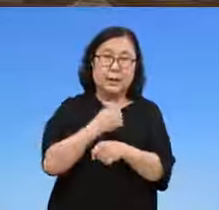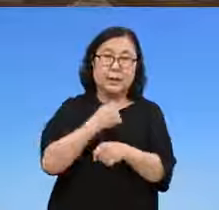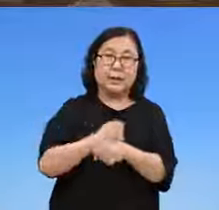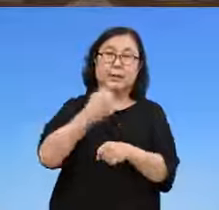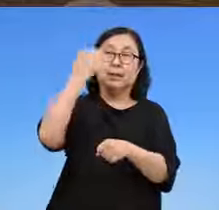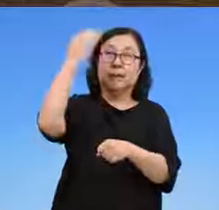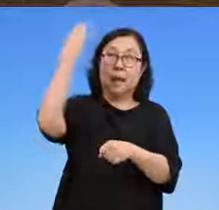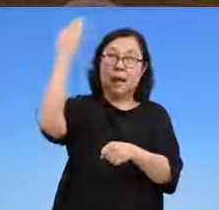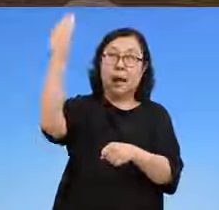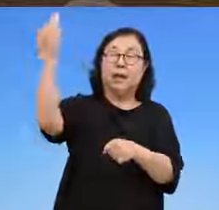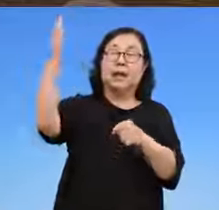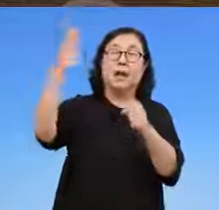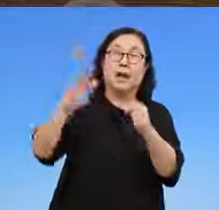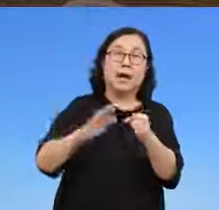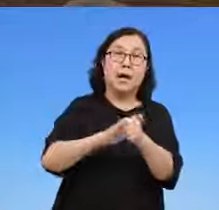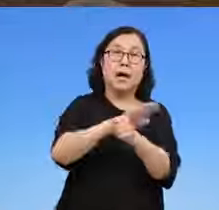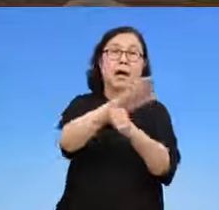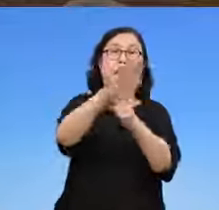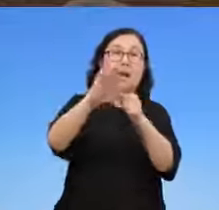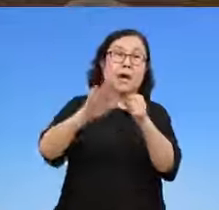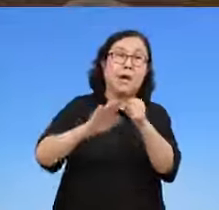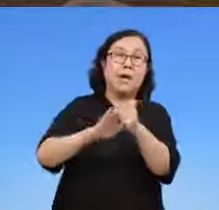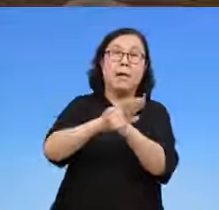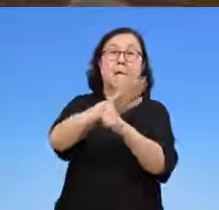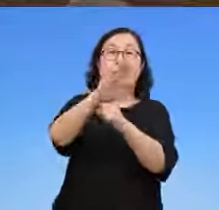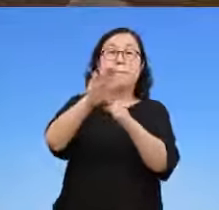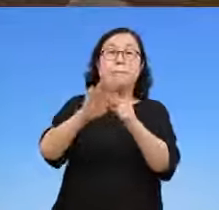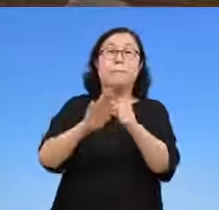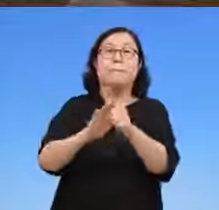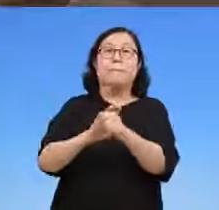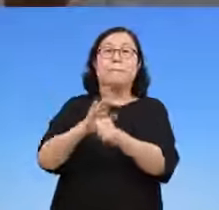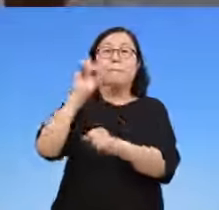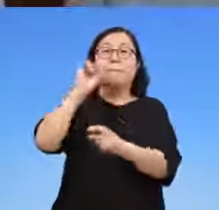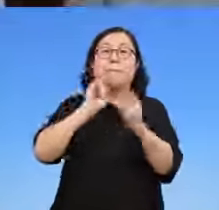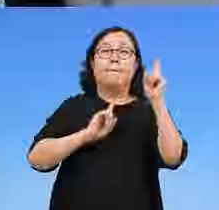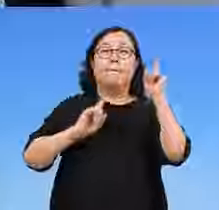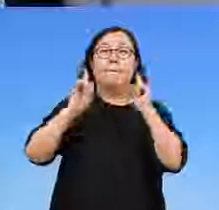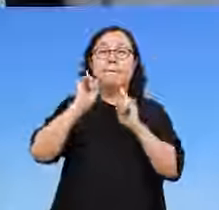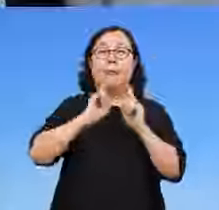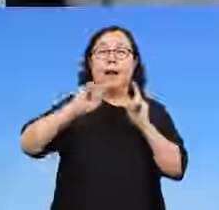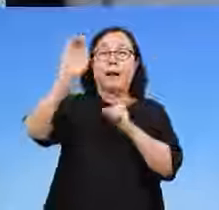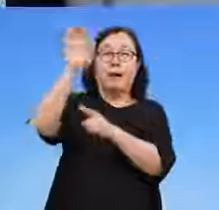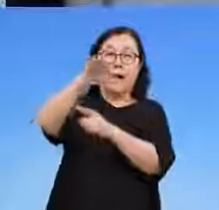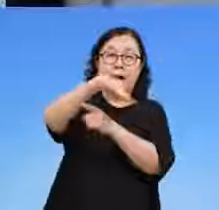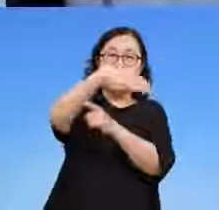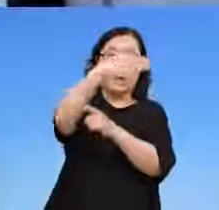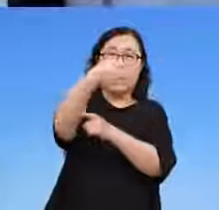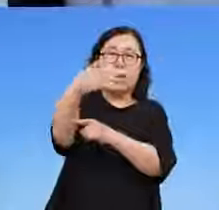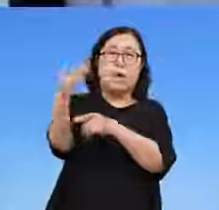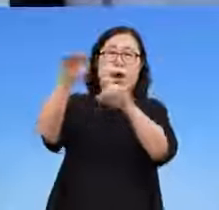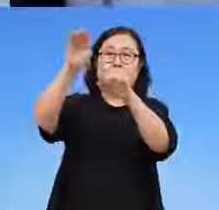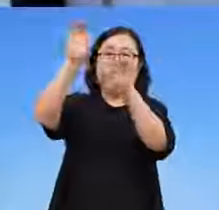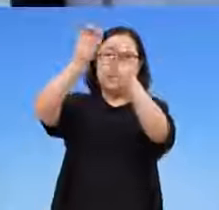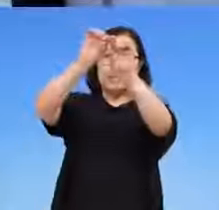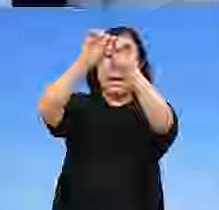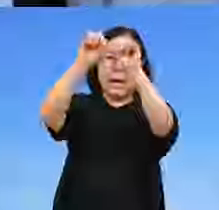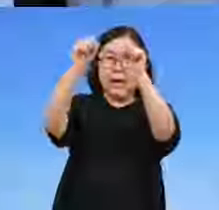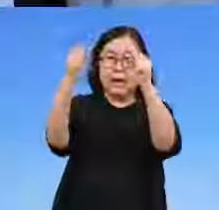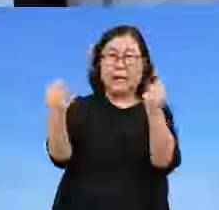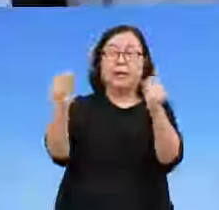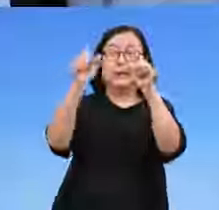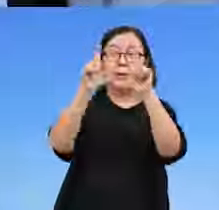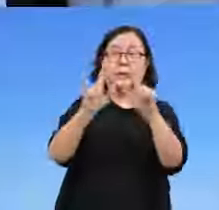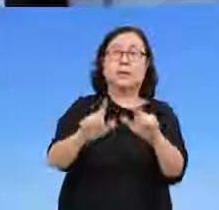성실하신 그 사랑, 성실하신 그 사랑 상한 갈 때 꺾지 않으시는 상한 갈